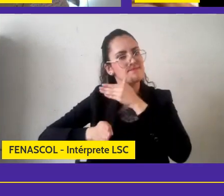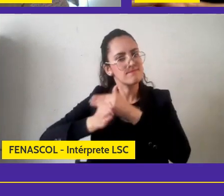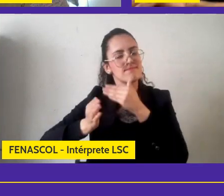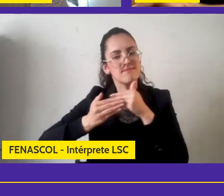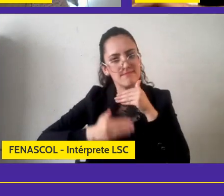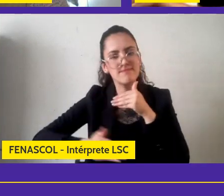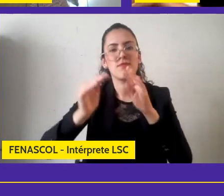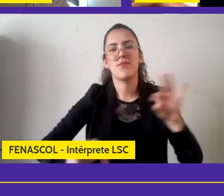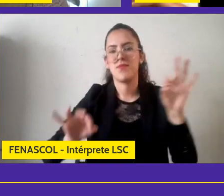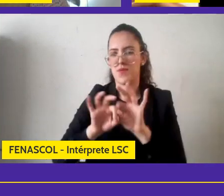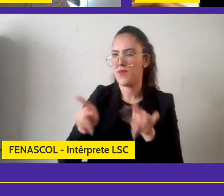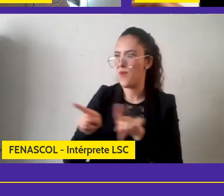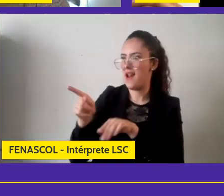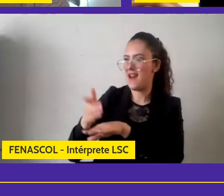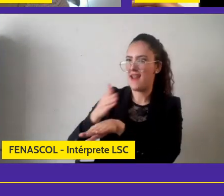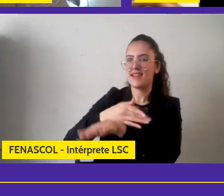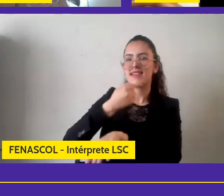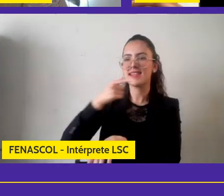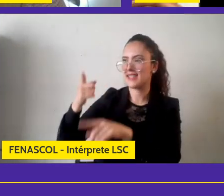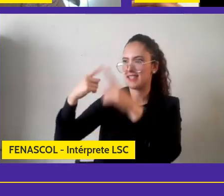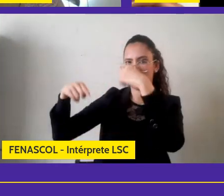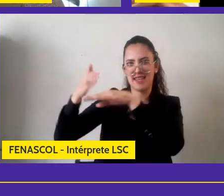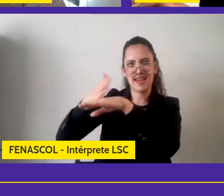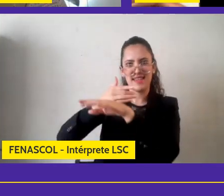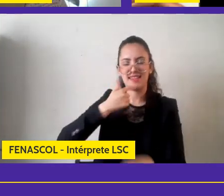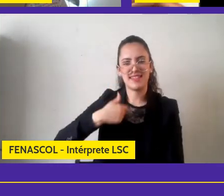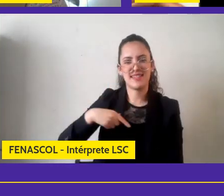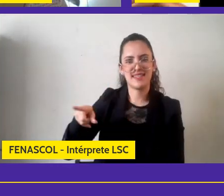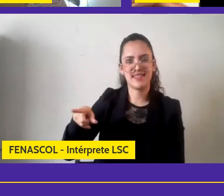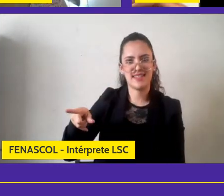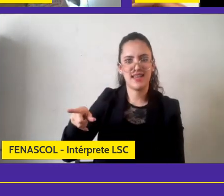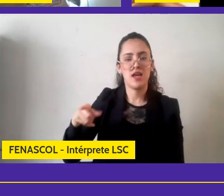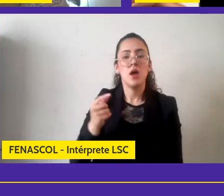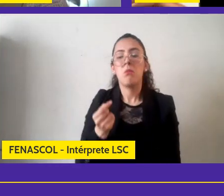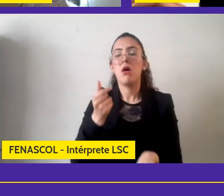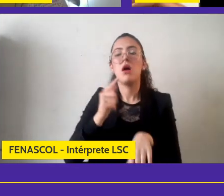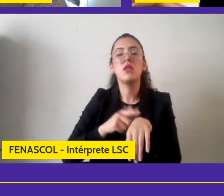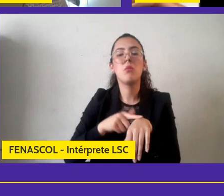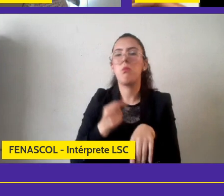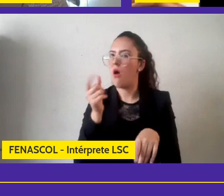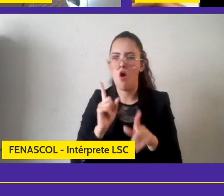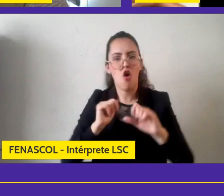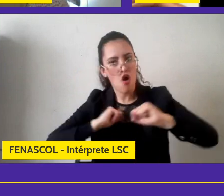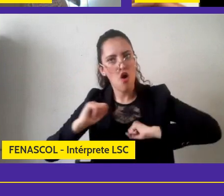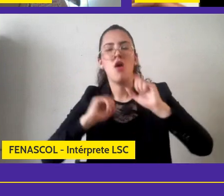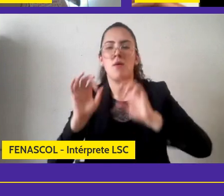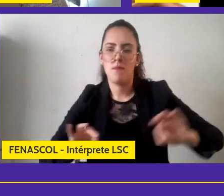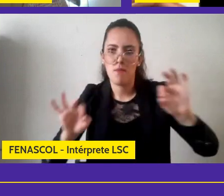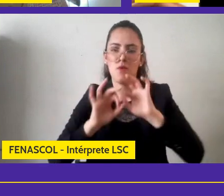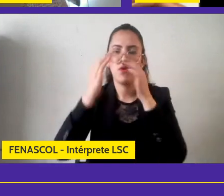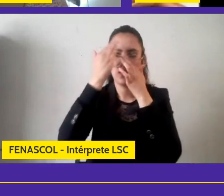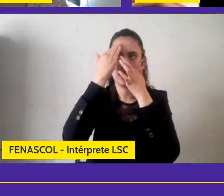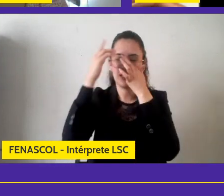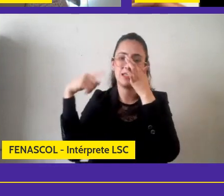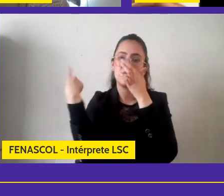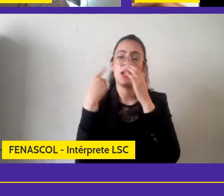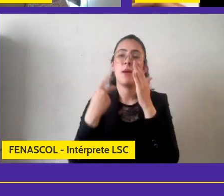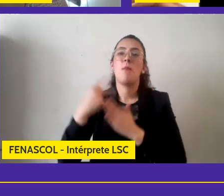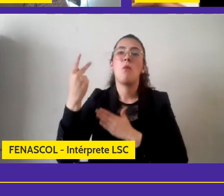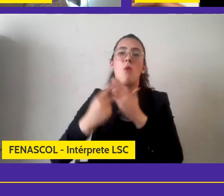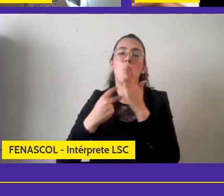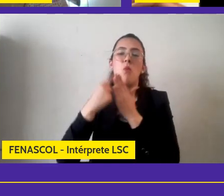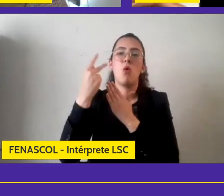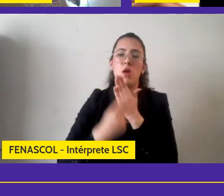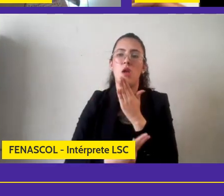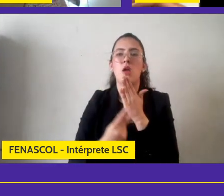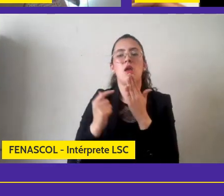tú lo has dicho acá, no necesariamente termina en un momento. Tú hablas de un proyecto que sigue vivo después de muchos años. Tal vez no sea el